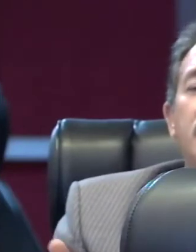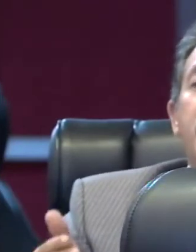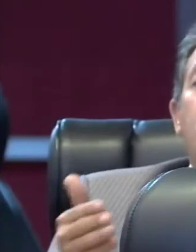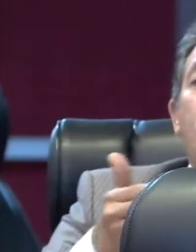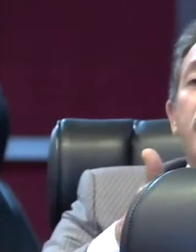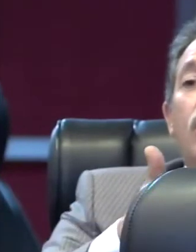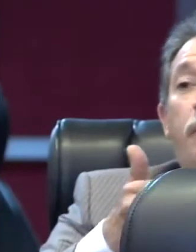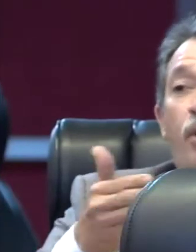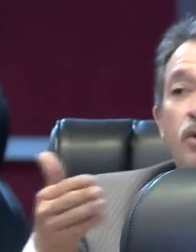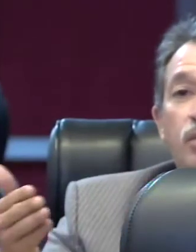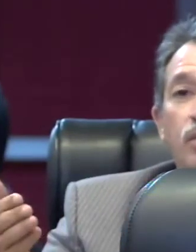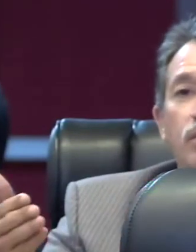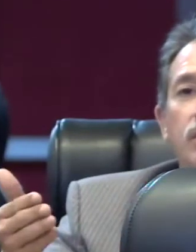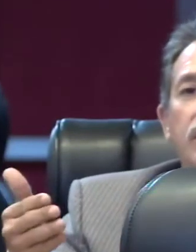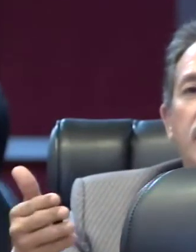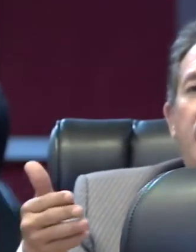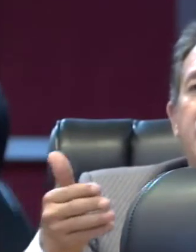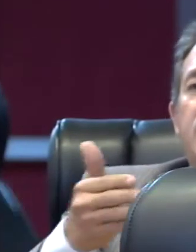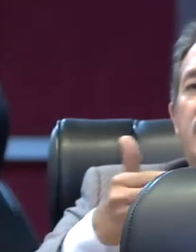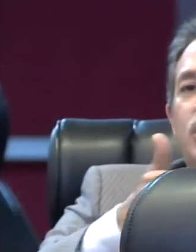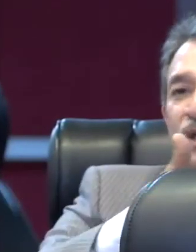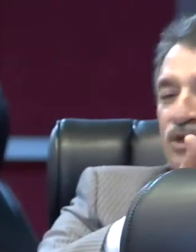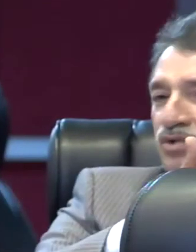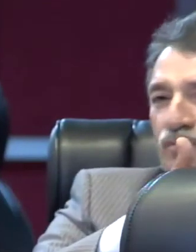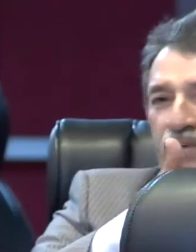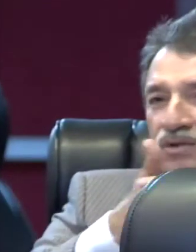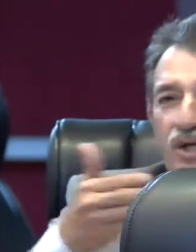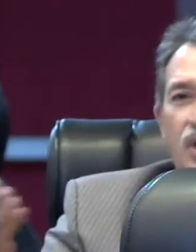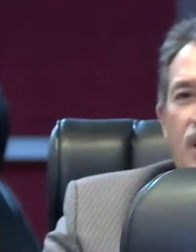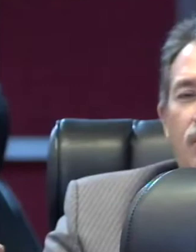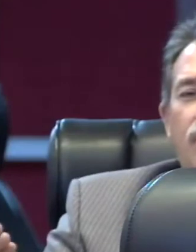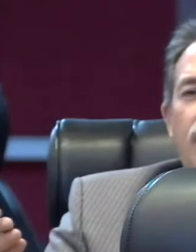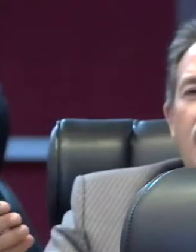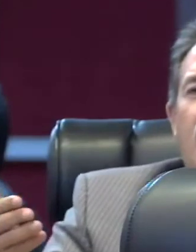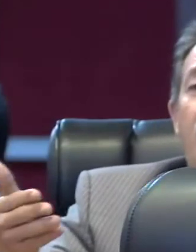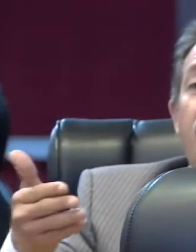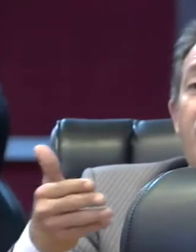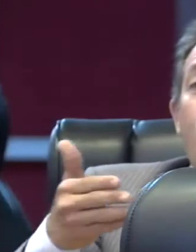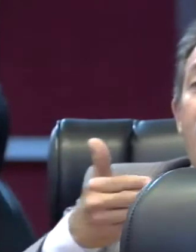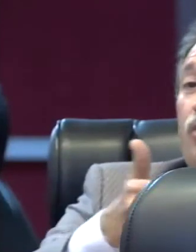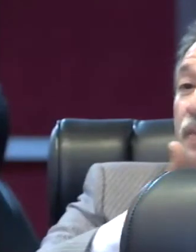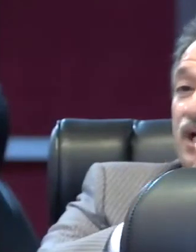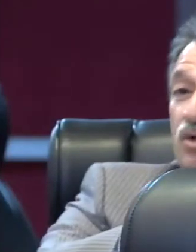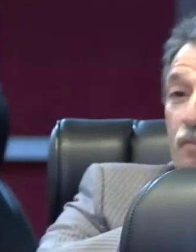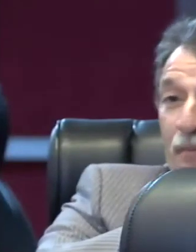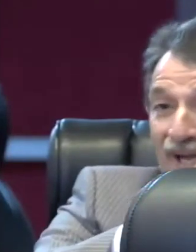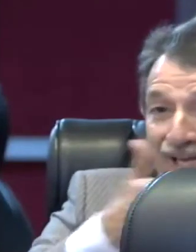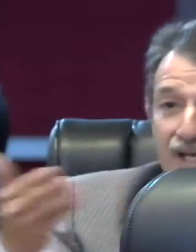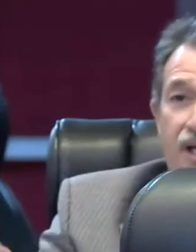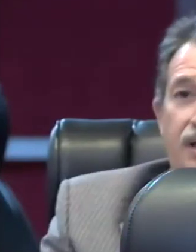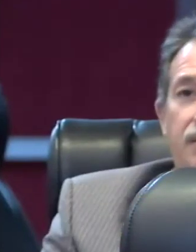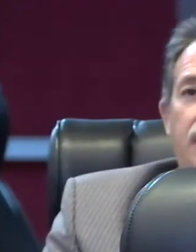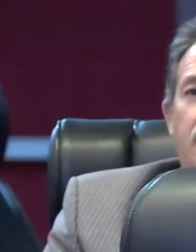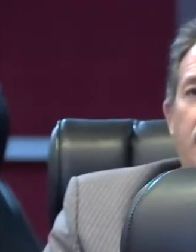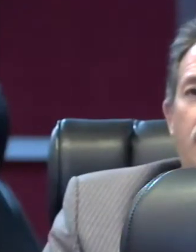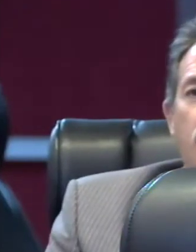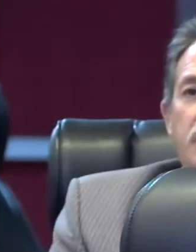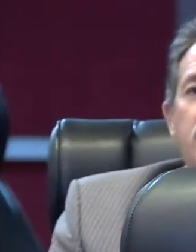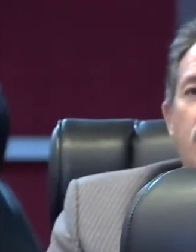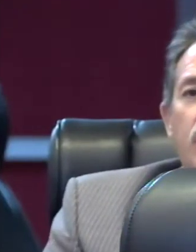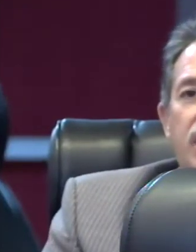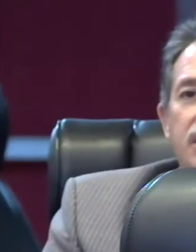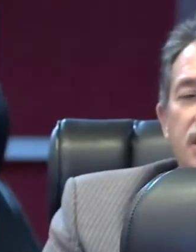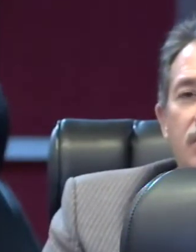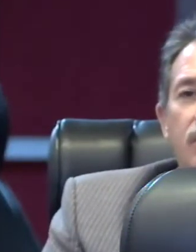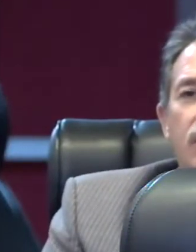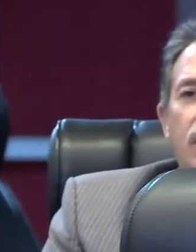isso. Primeiro que o momento é oportuno, ainda está distante de um pleito eleitoral, haverá uma recuperação plena com